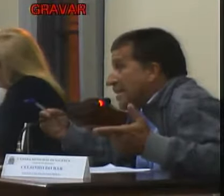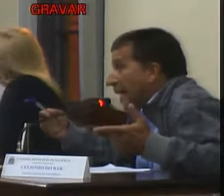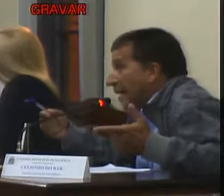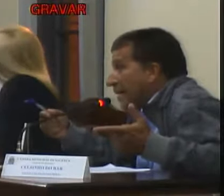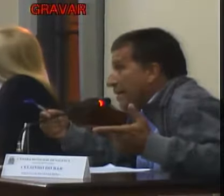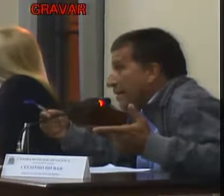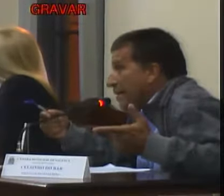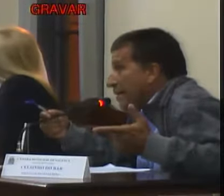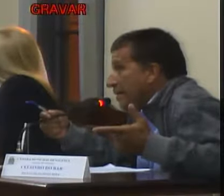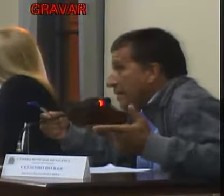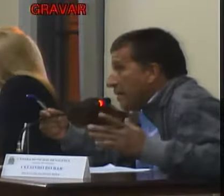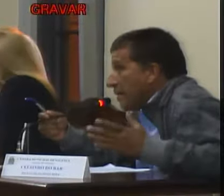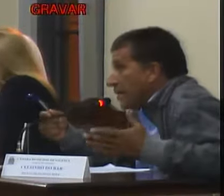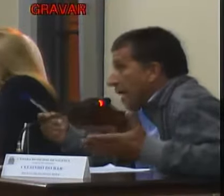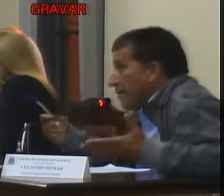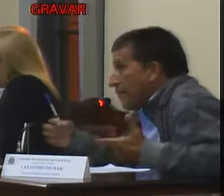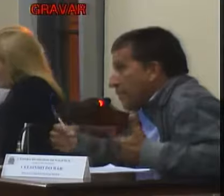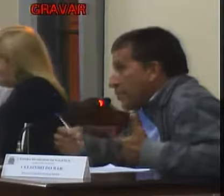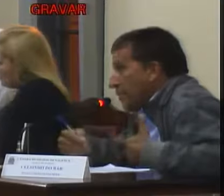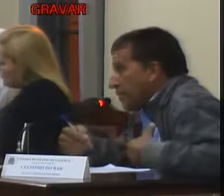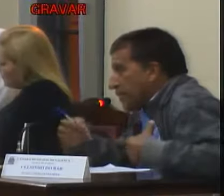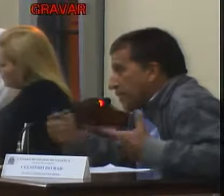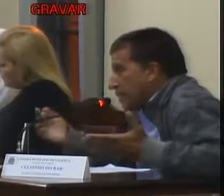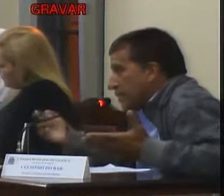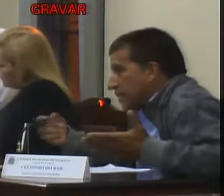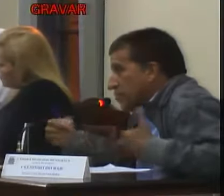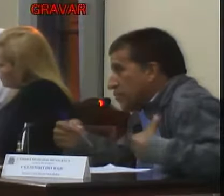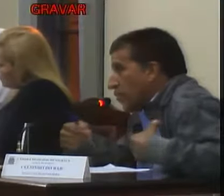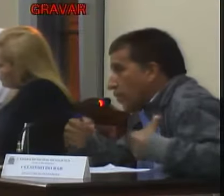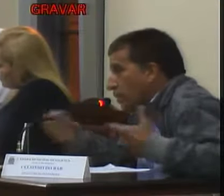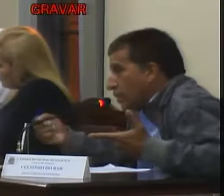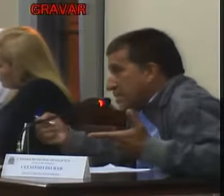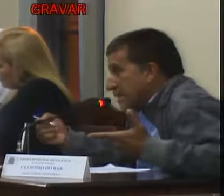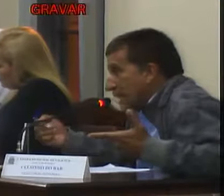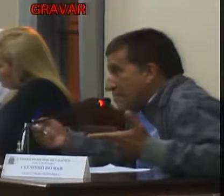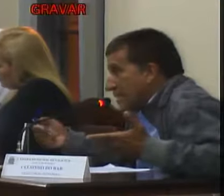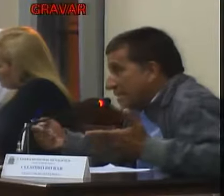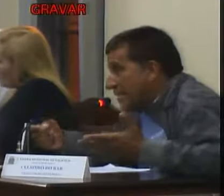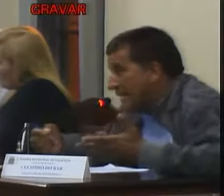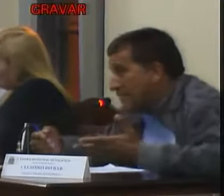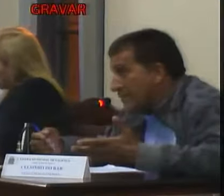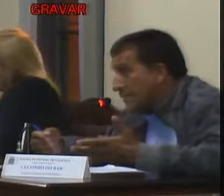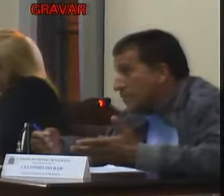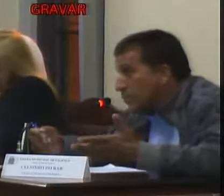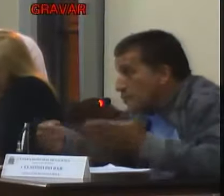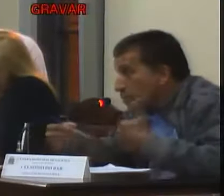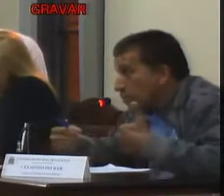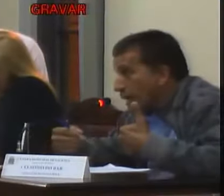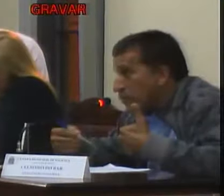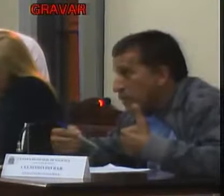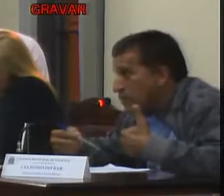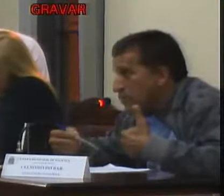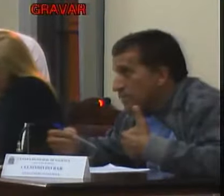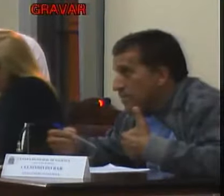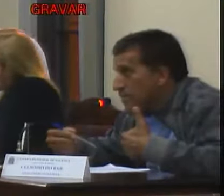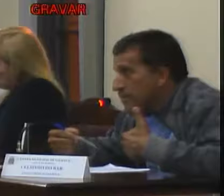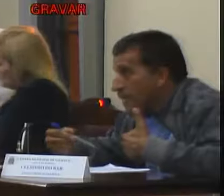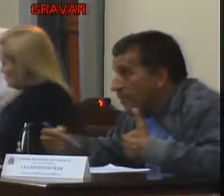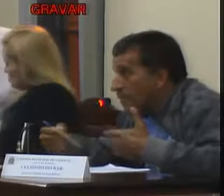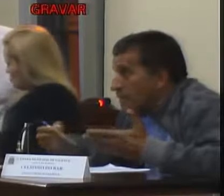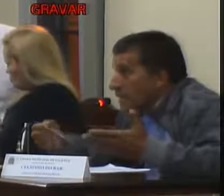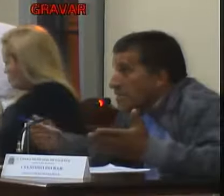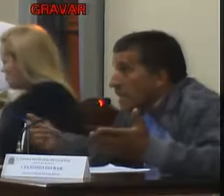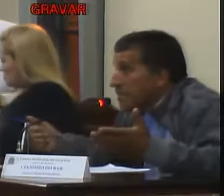a SEDAI. A prefeitura poderia ir de encontro com a SEDAI, porque a SEDAI está fazendo muitos buracos no nosso município.